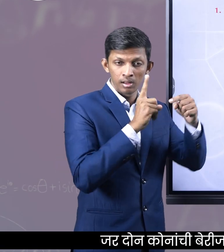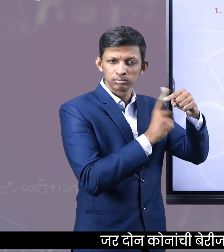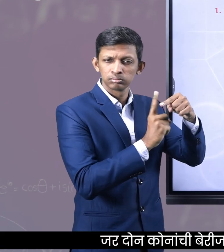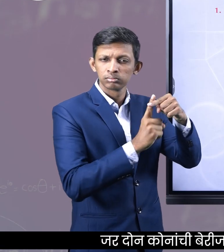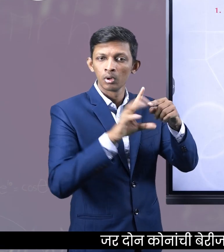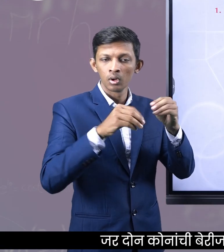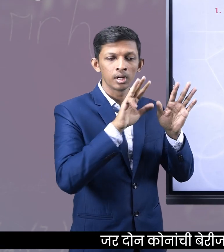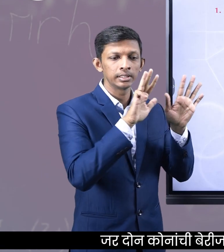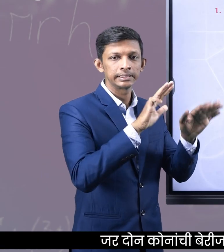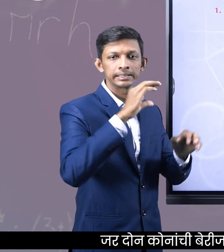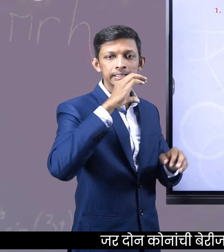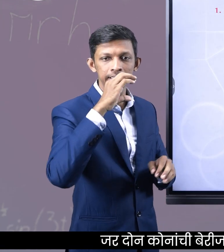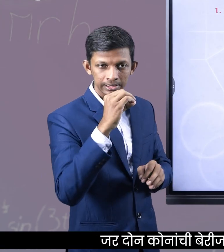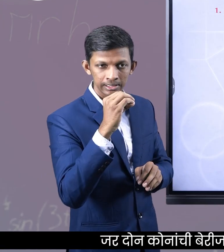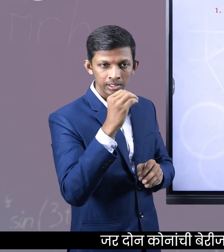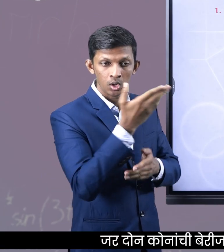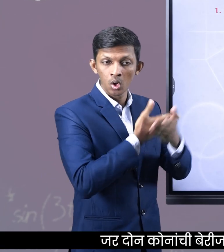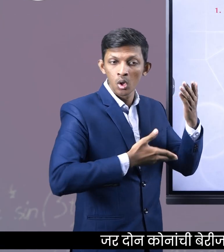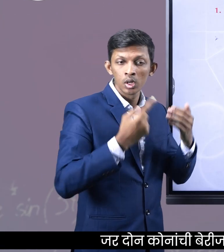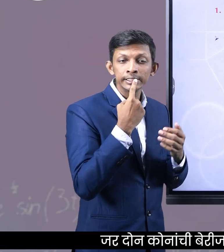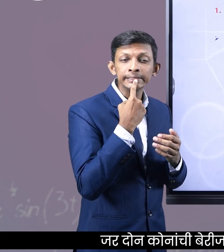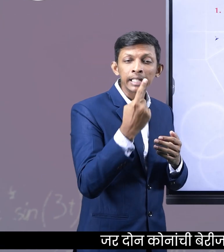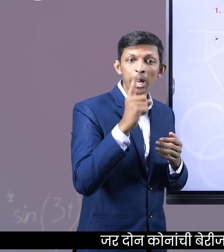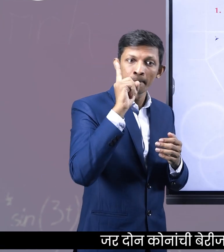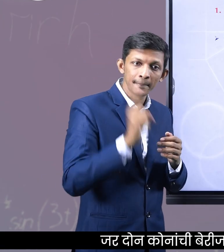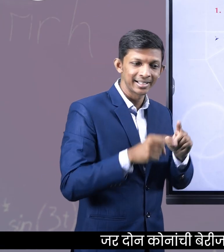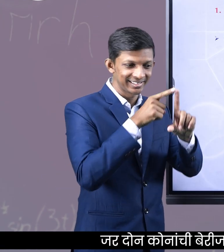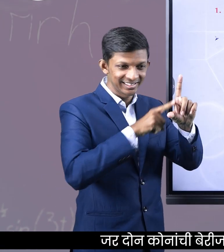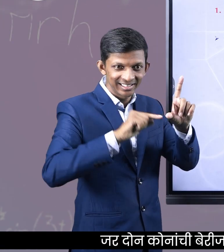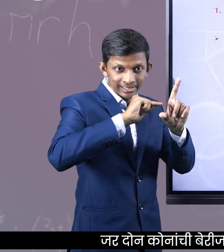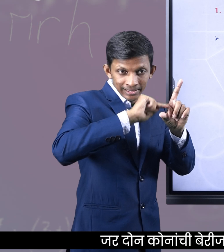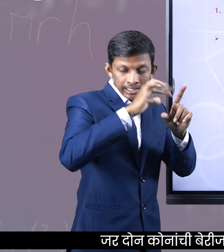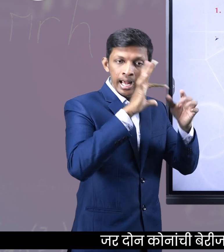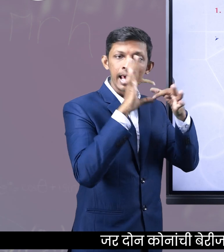जर दोन कोनांची बेरीज 90 डिग्री असेल तर त्यांना पूरक कोन म्हणतात.